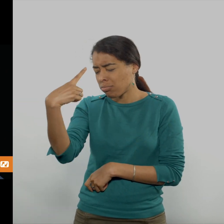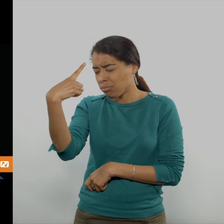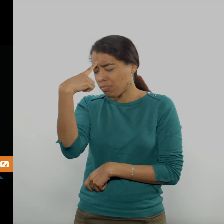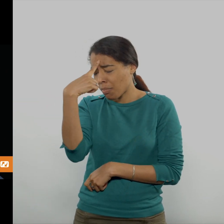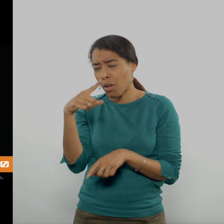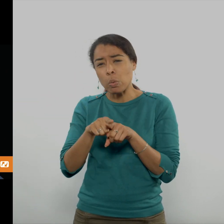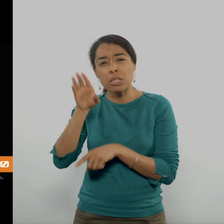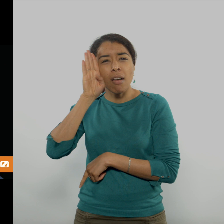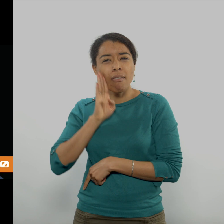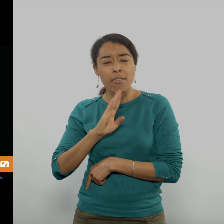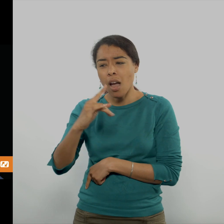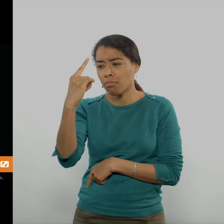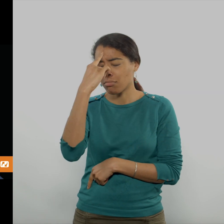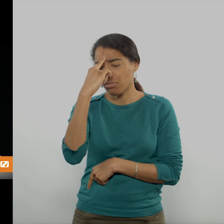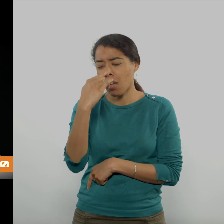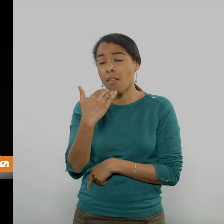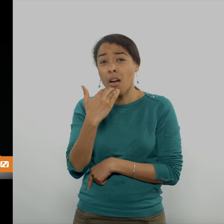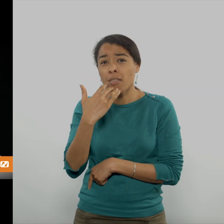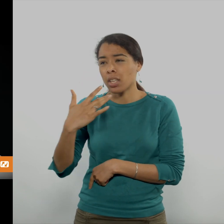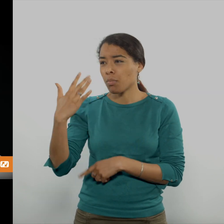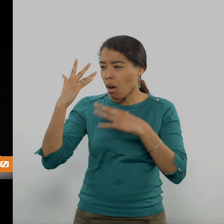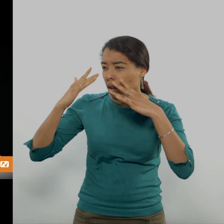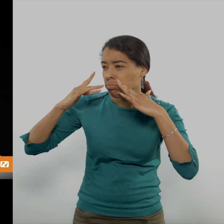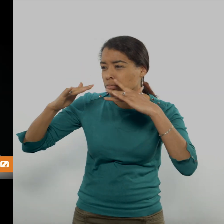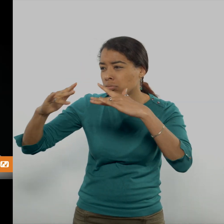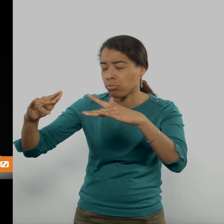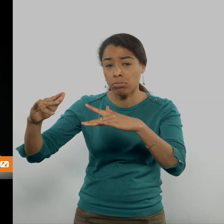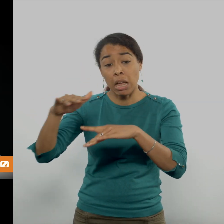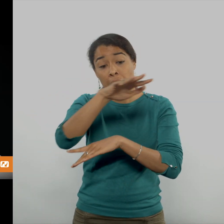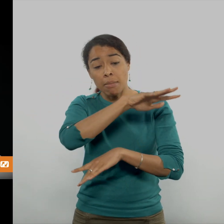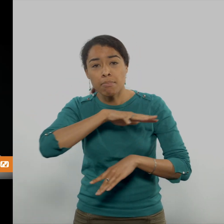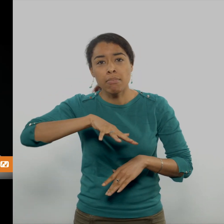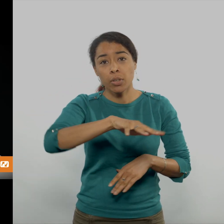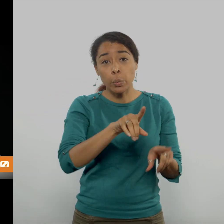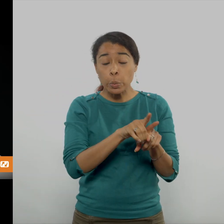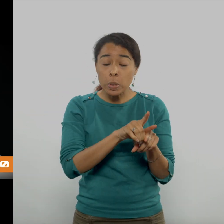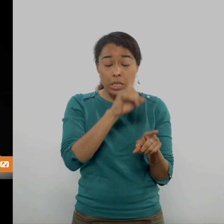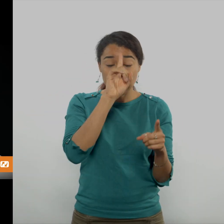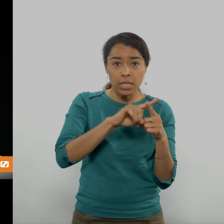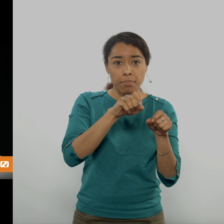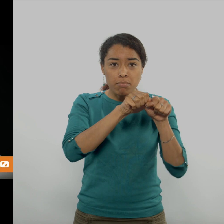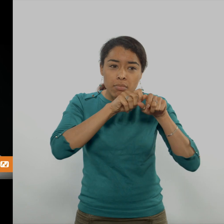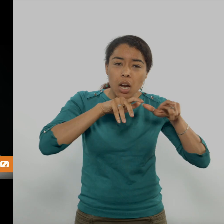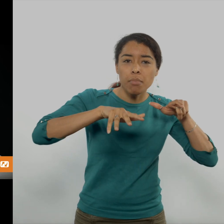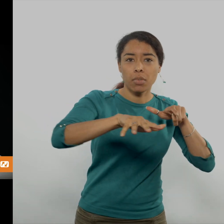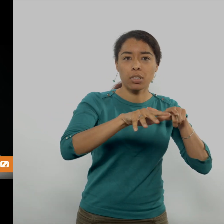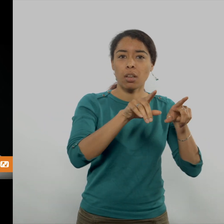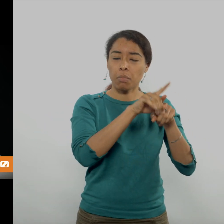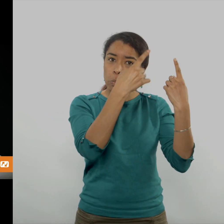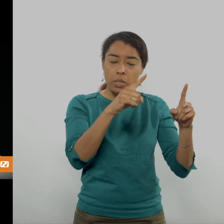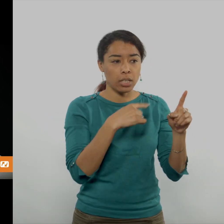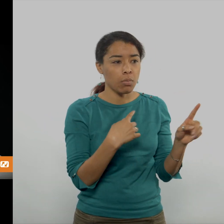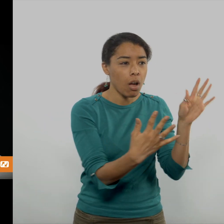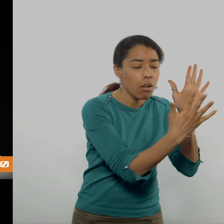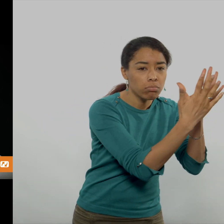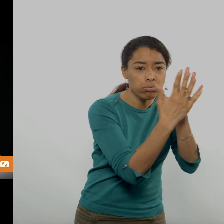et les femmes et puis devenir quelqu'un d'influent. Et j'ai côtoyé des gens aussi qui étaient dans le milieu des médias et de la musique. Et lorsque je me